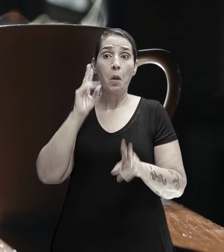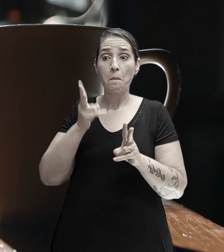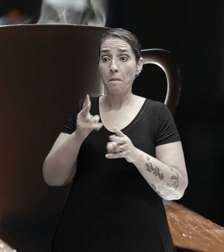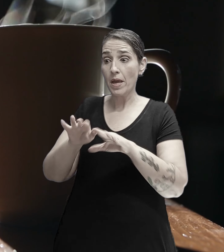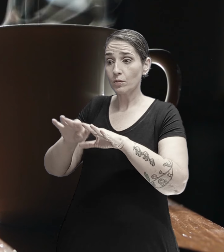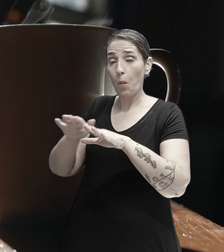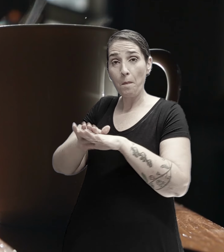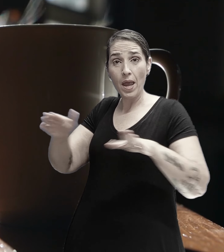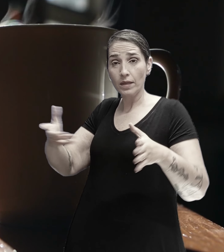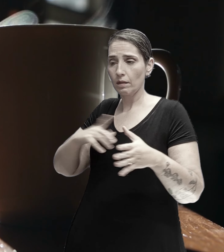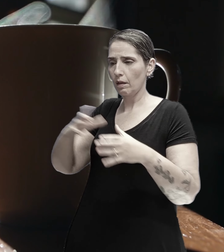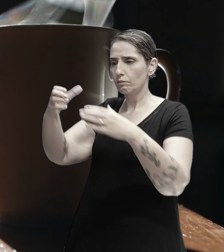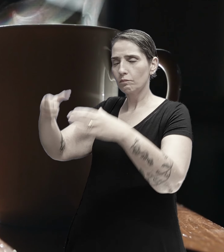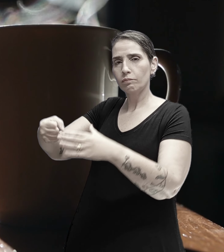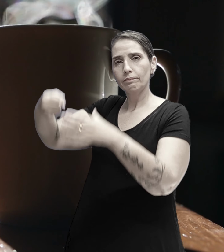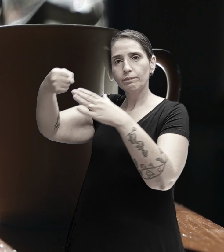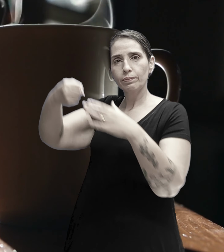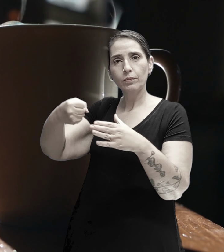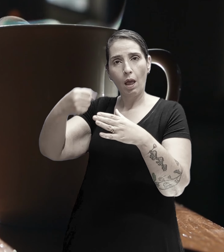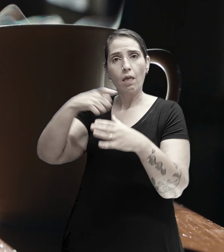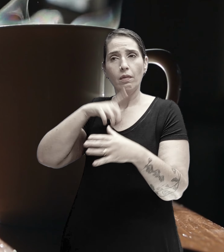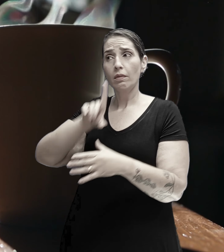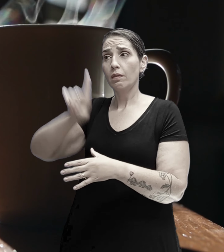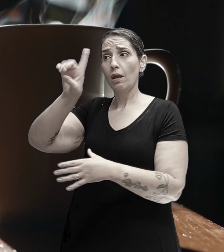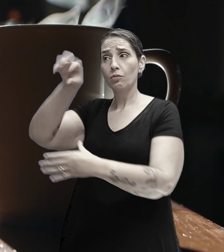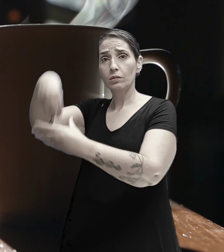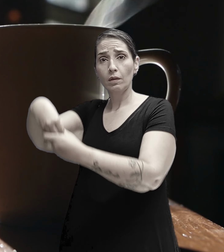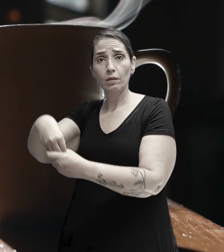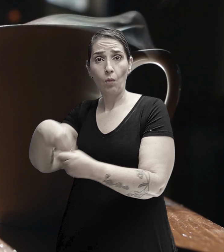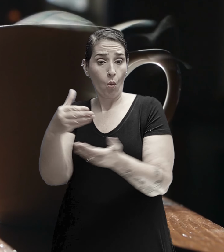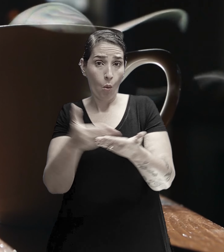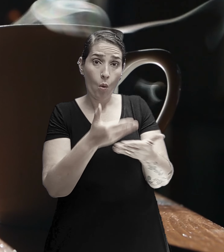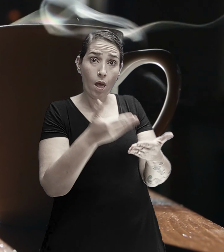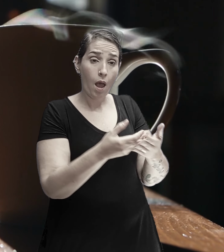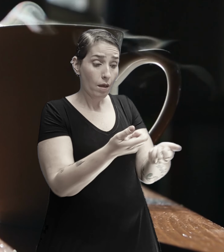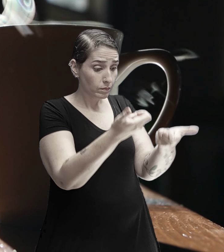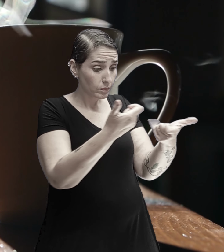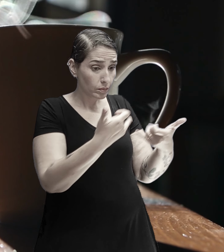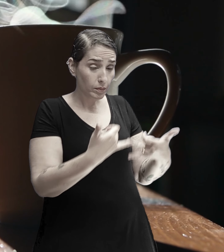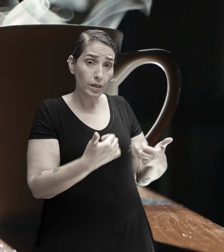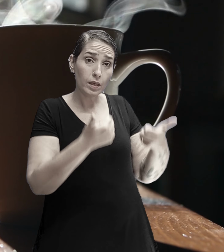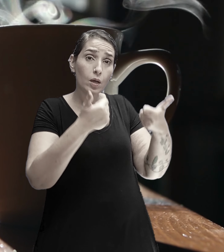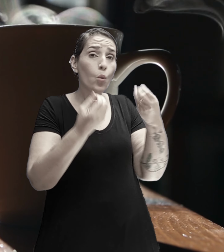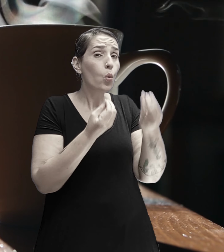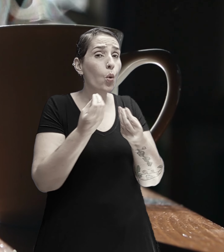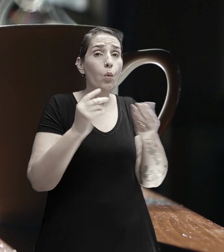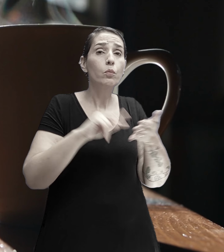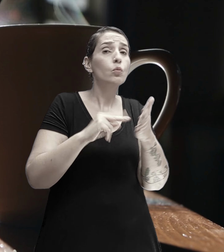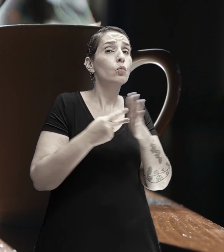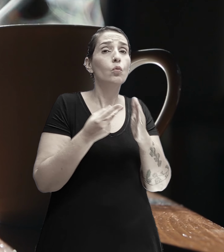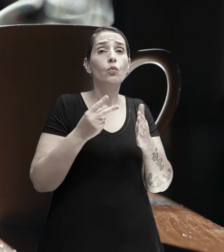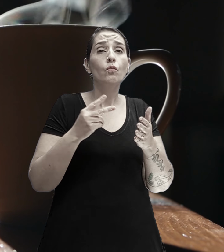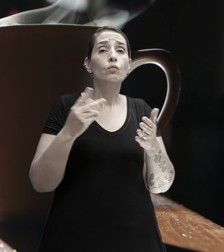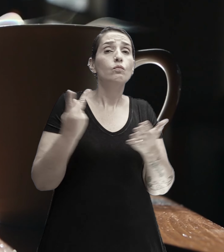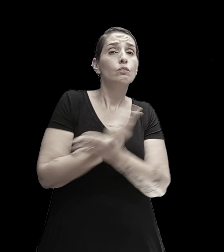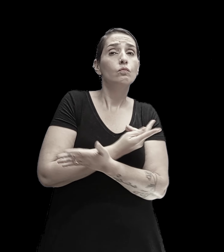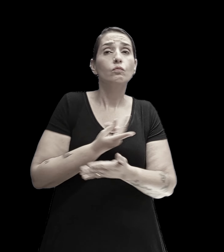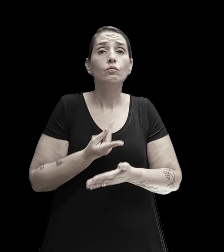Até o bule na mesa é um templo. Até a colher tem algo a me dizer sobre a